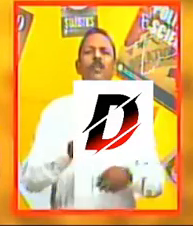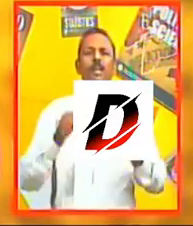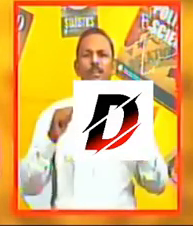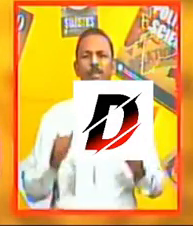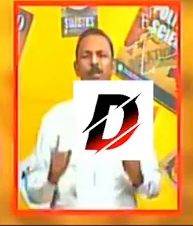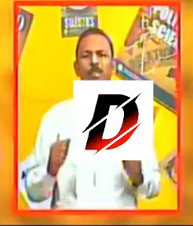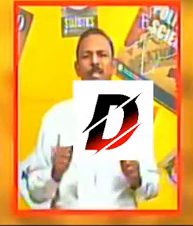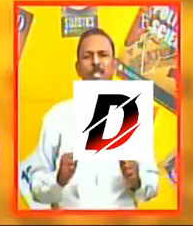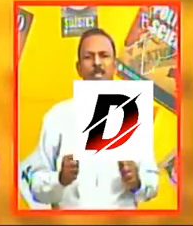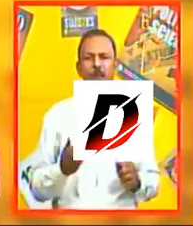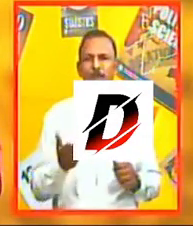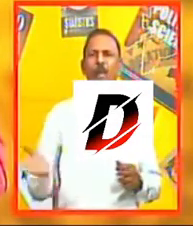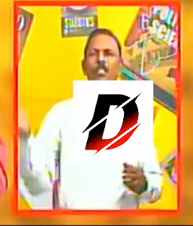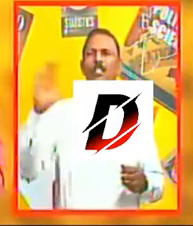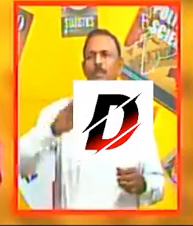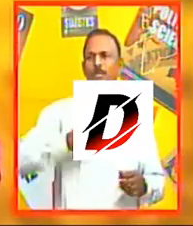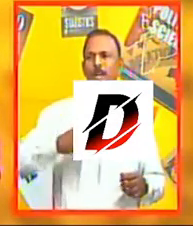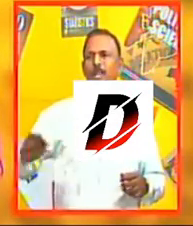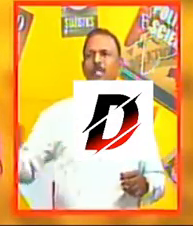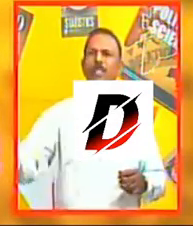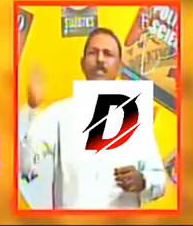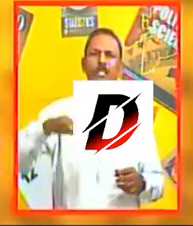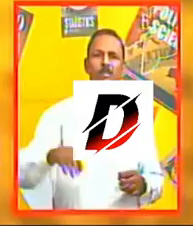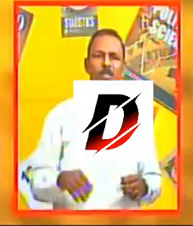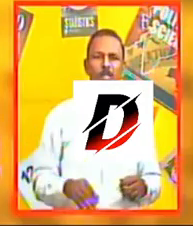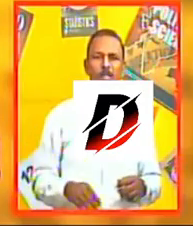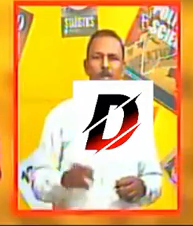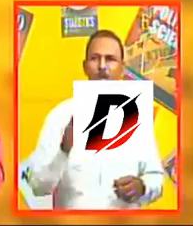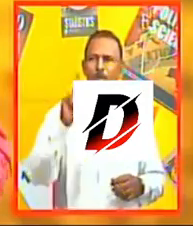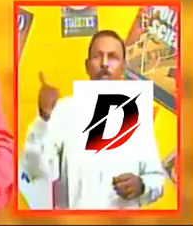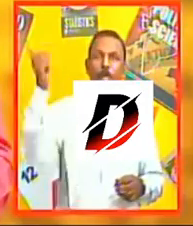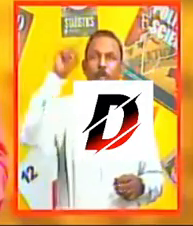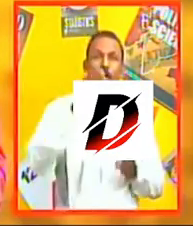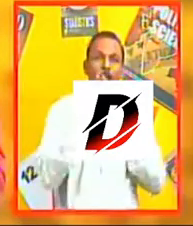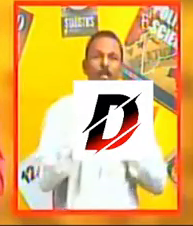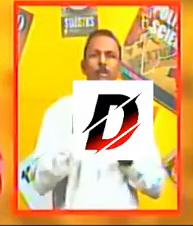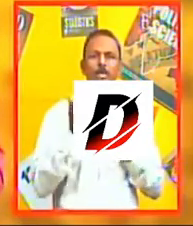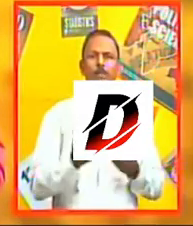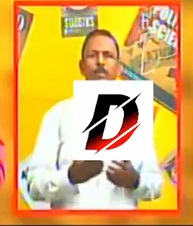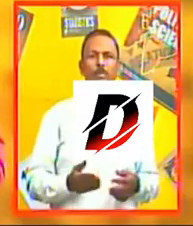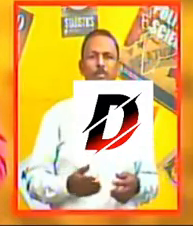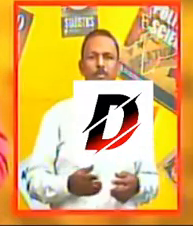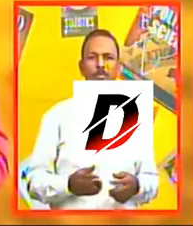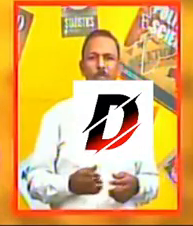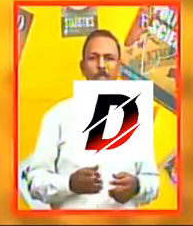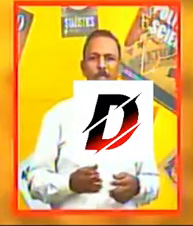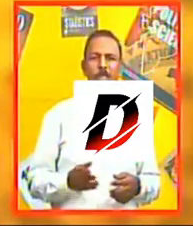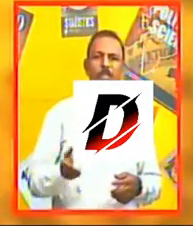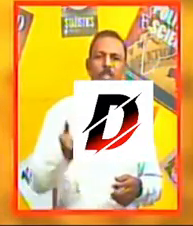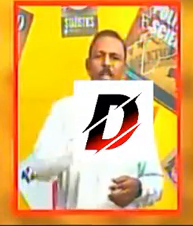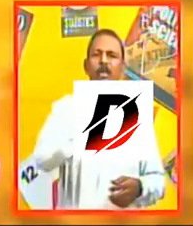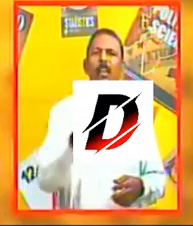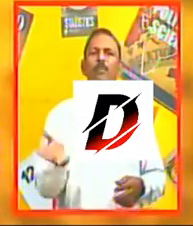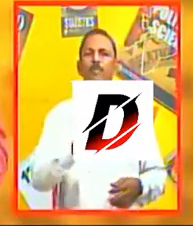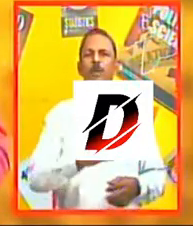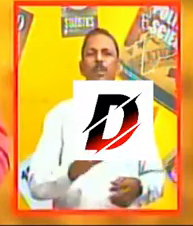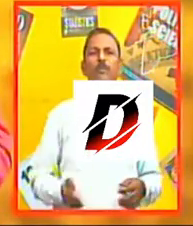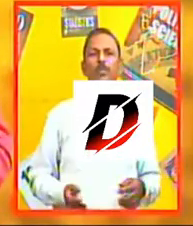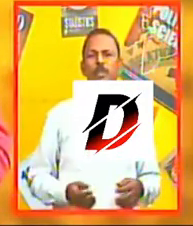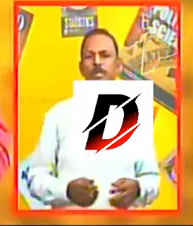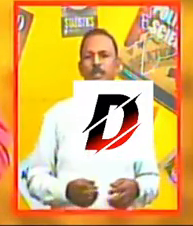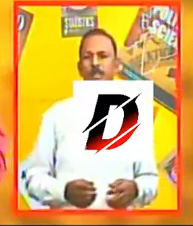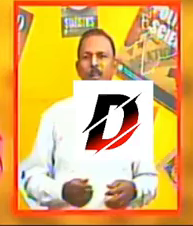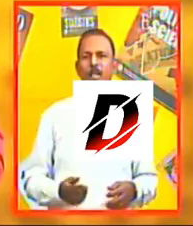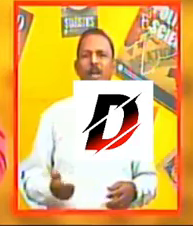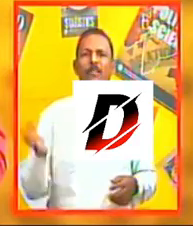காலநிலை பகுதியை அதிகமாக மாற்றியமைக்கிறது. நம்ம முதல் பாடத்தில் பார்த்துருப்போம் இந்த நிலத்தோற்றங்களின் அமைப்புகள்